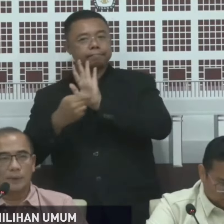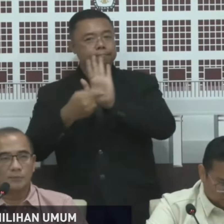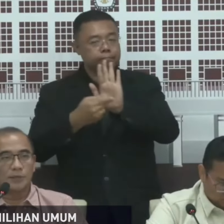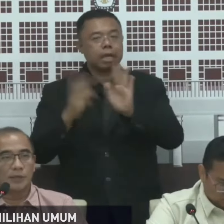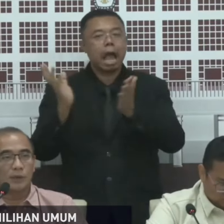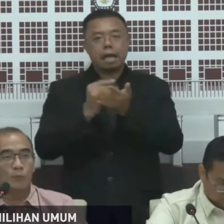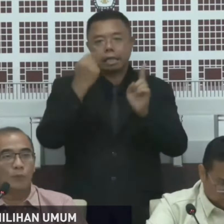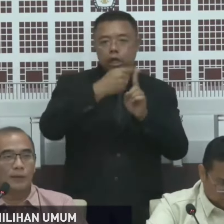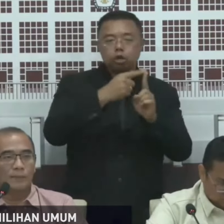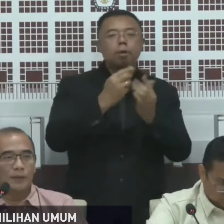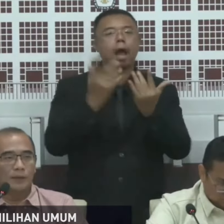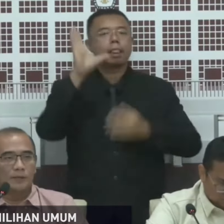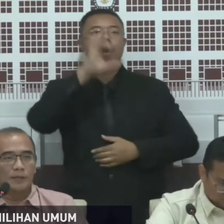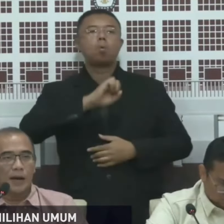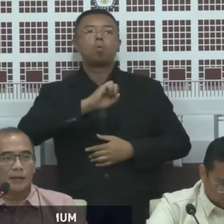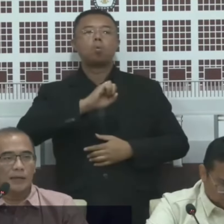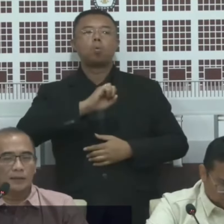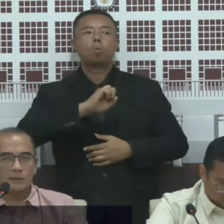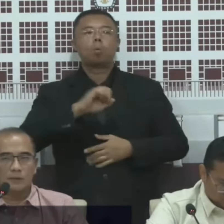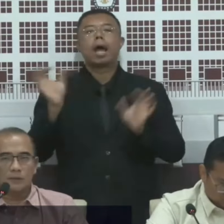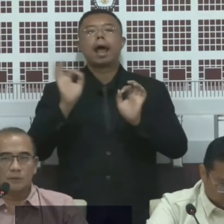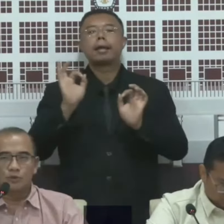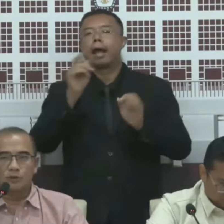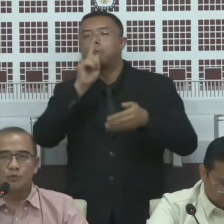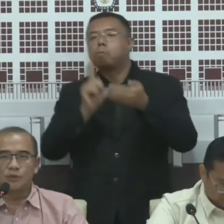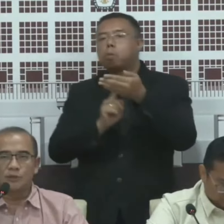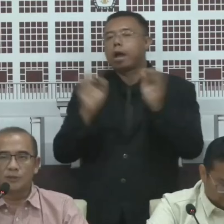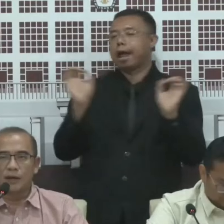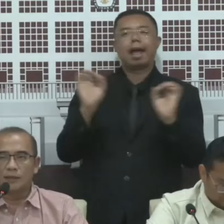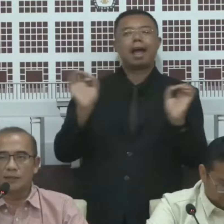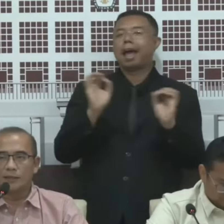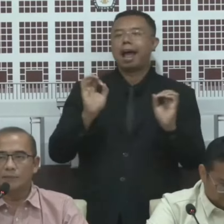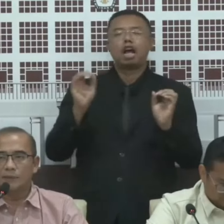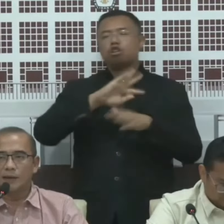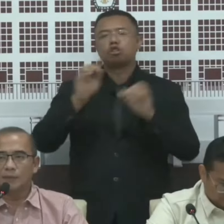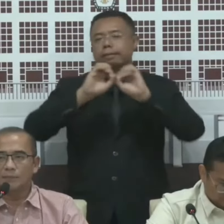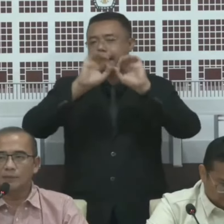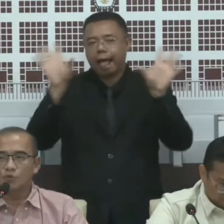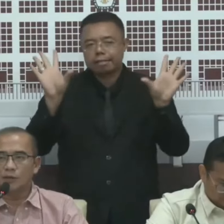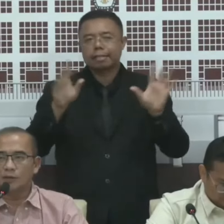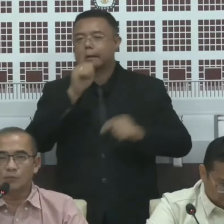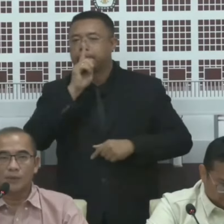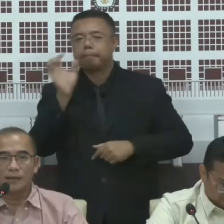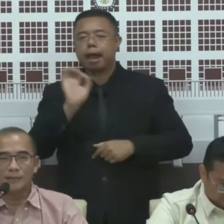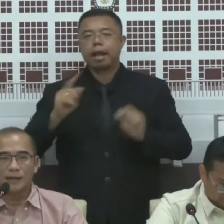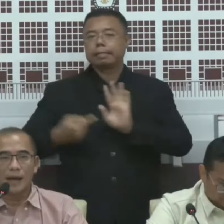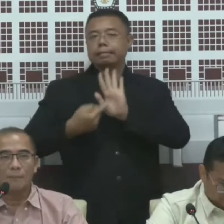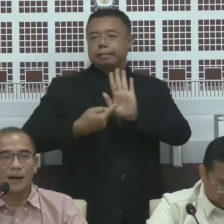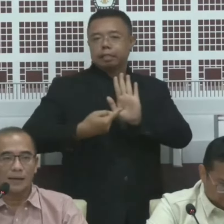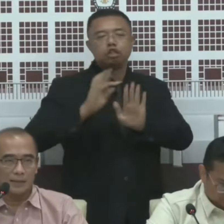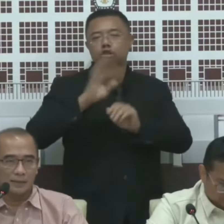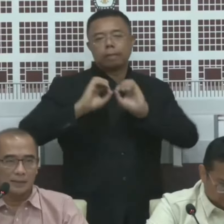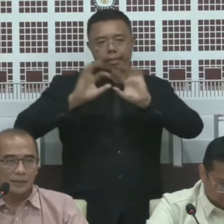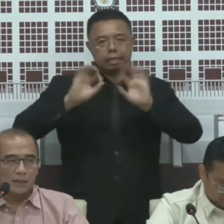di TPS bisa diketahui oleh publik. Jadi nggak ada yang sembunyi-sembunyi, nggak ada yang diam-diam, tapi semuanya kita publikasikan